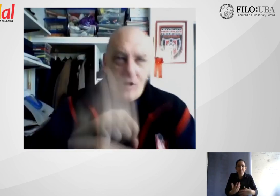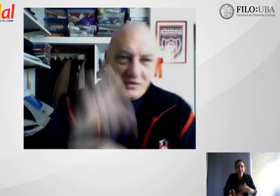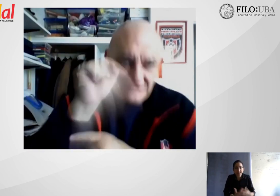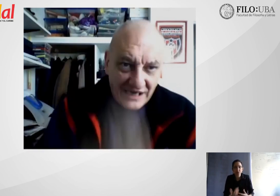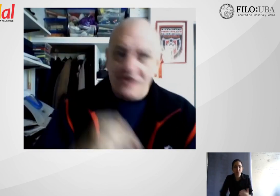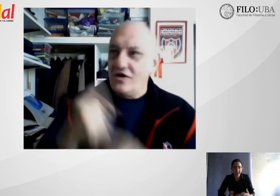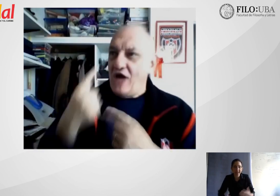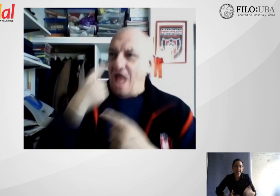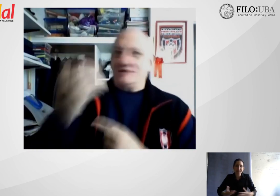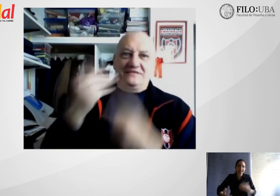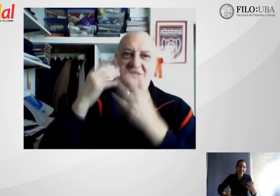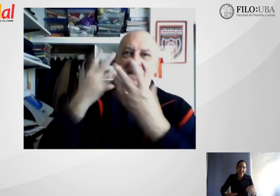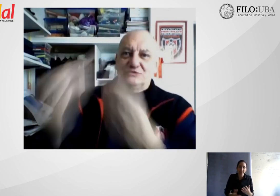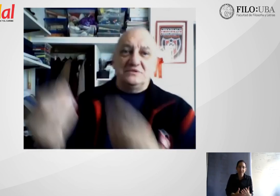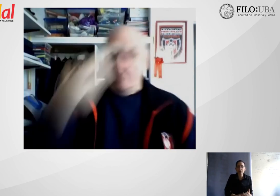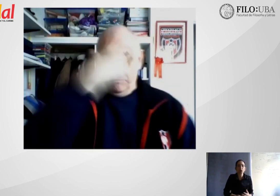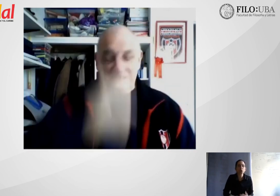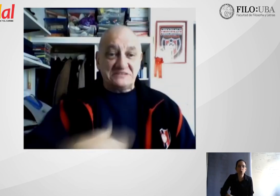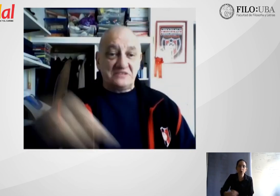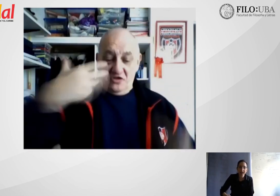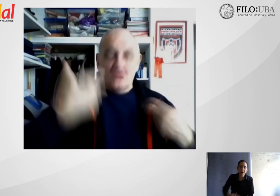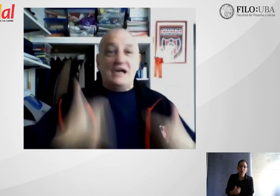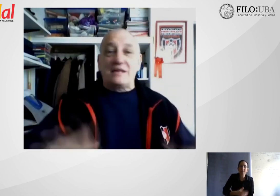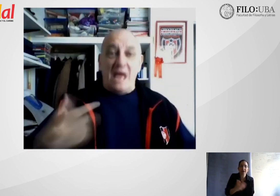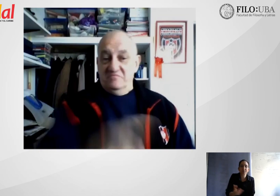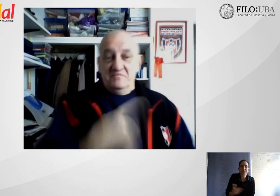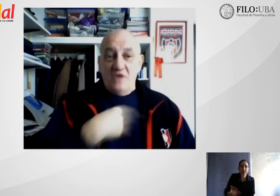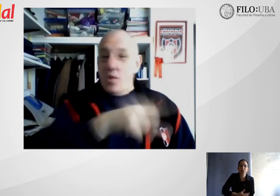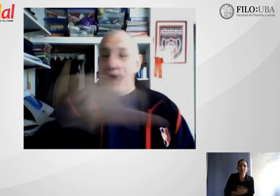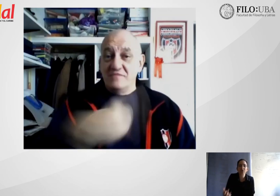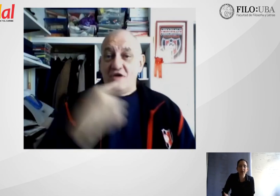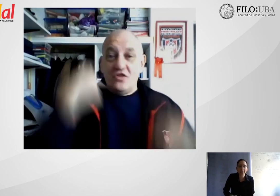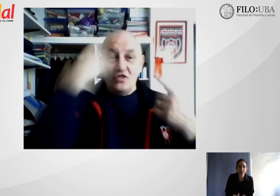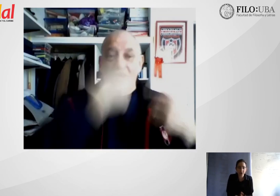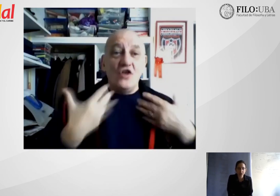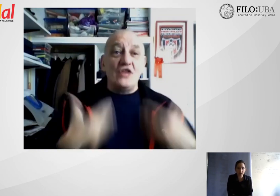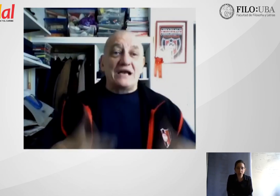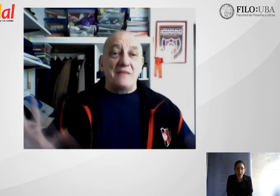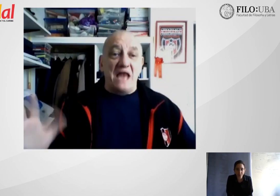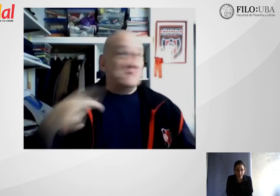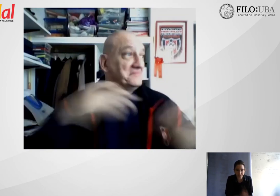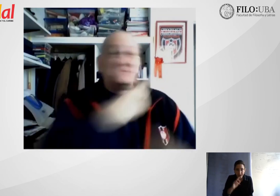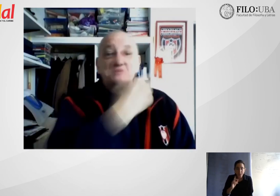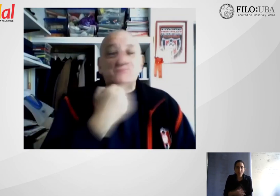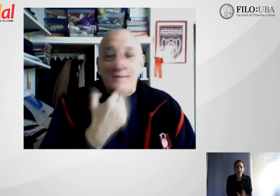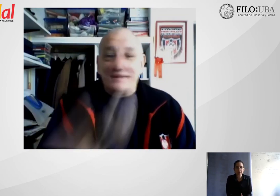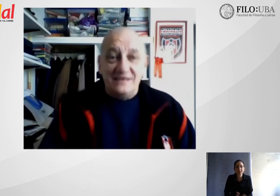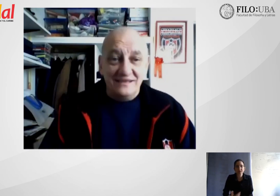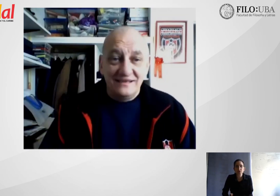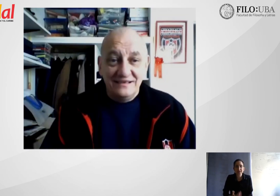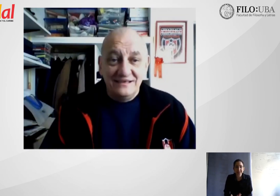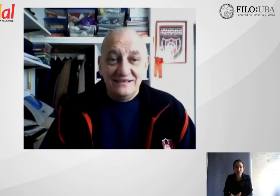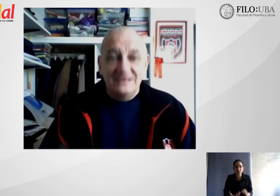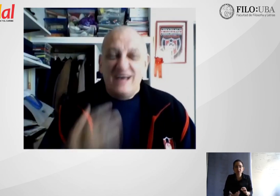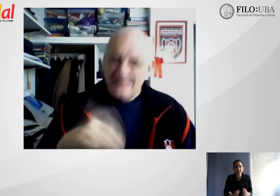pueden cambiar su manera de hacer o de estar. O incluso hoy hay más conocimiento sobre las personas con autismo. Pero con las